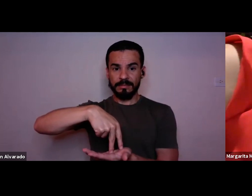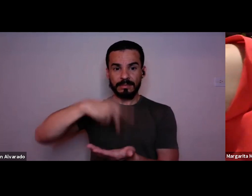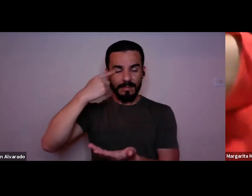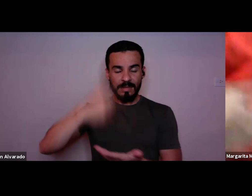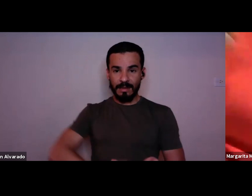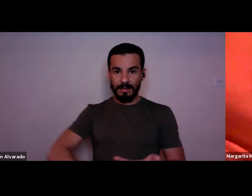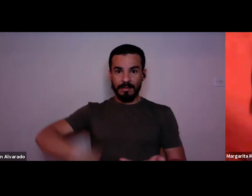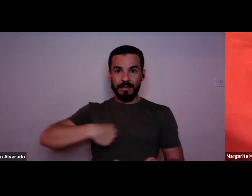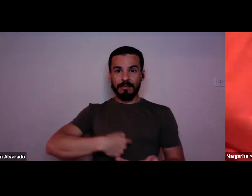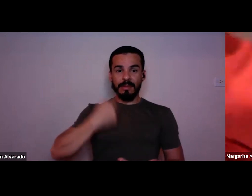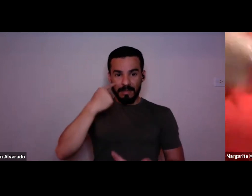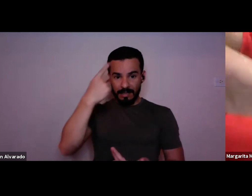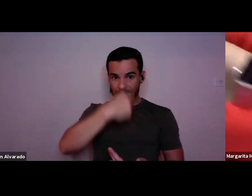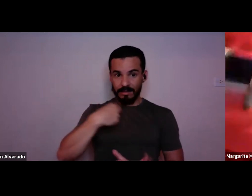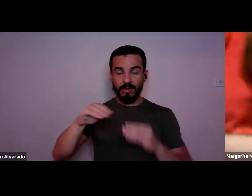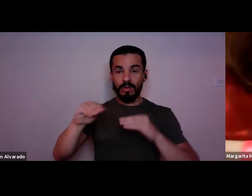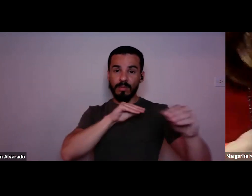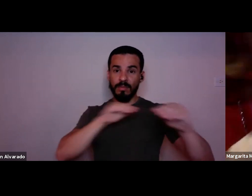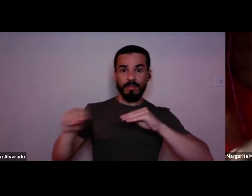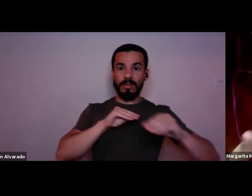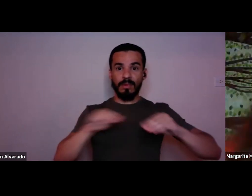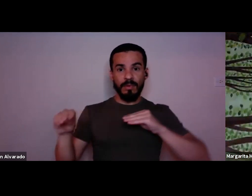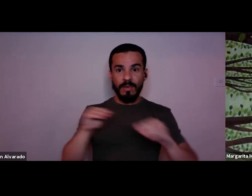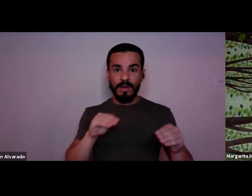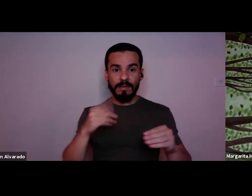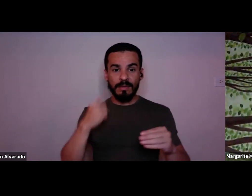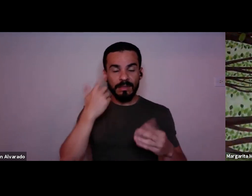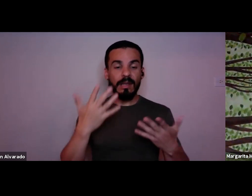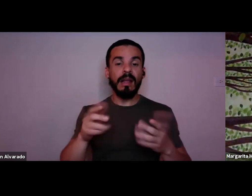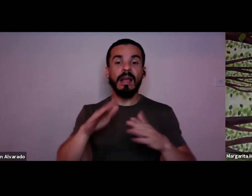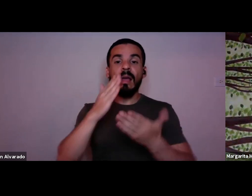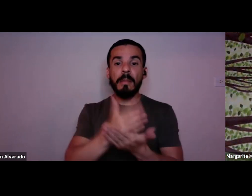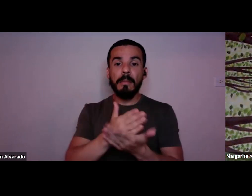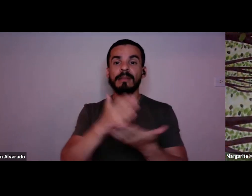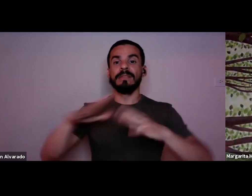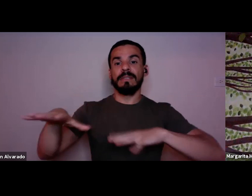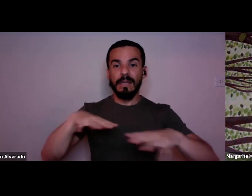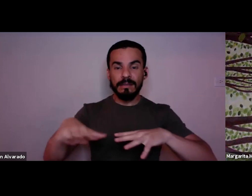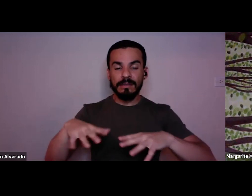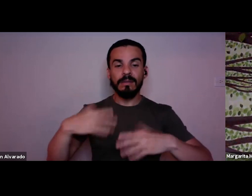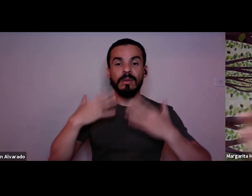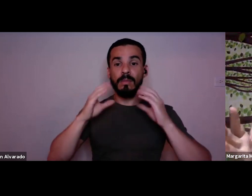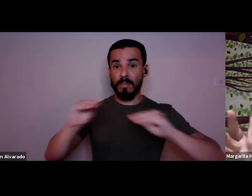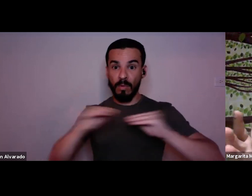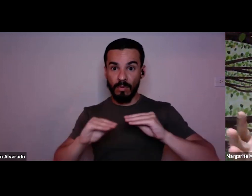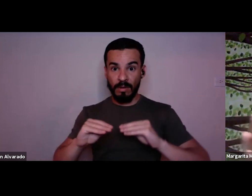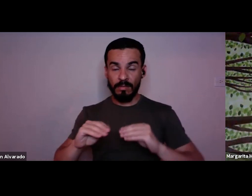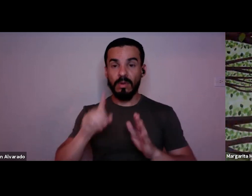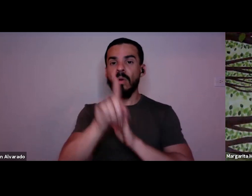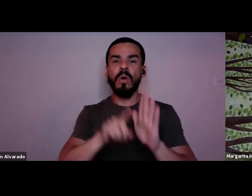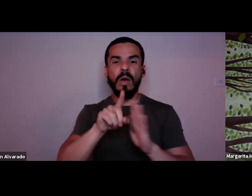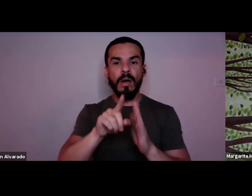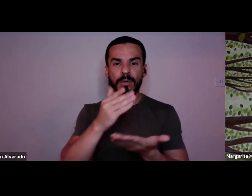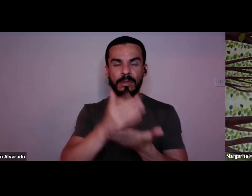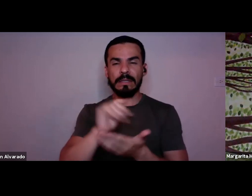me ven la cara nos movamos para un lado y para el otro hagamos pausas activas y movámonos cada hora por lo menos